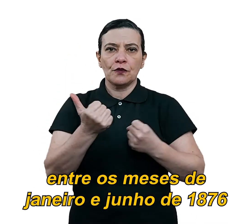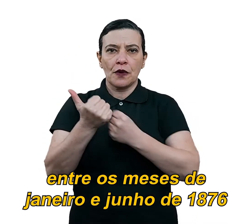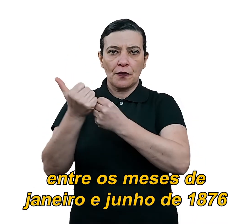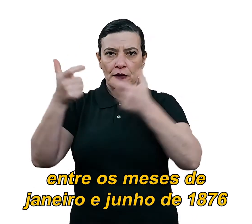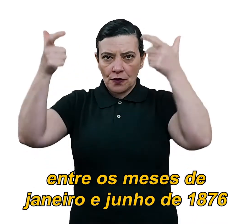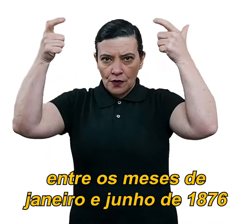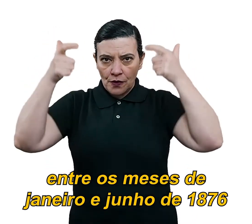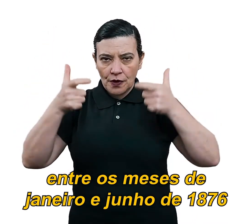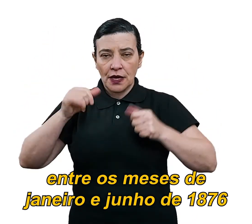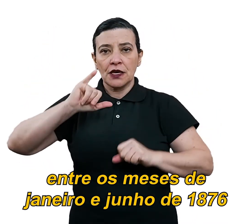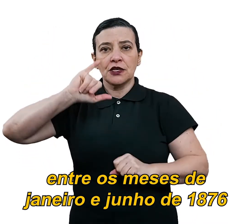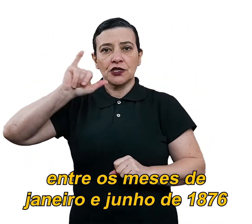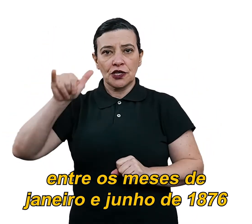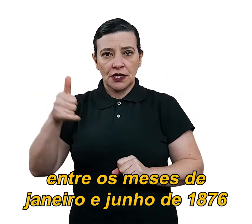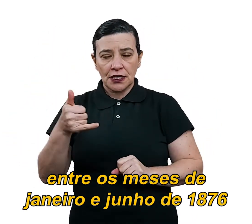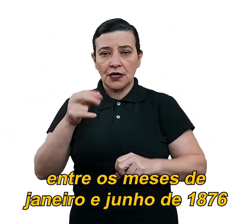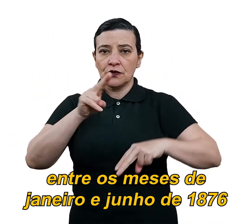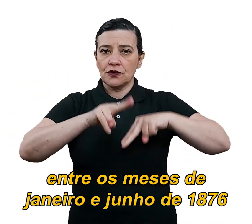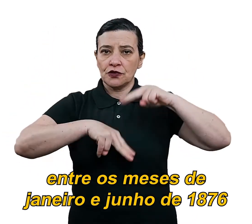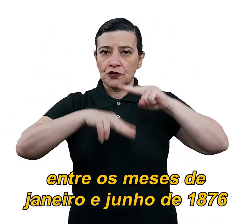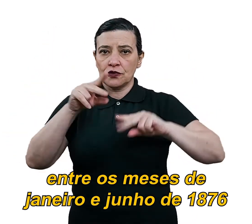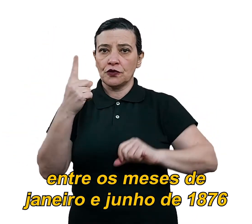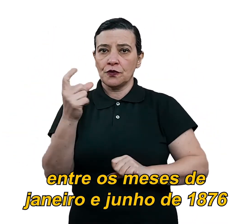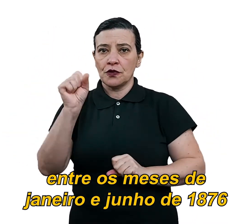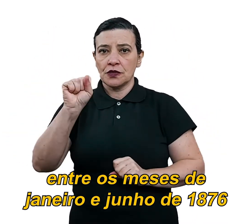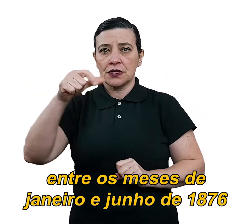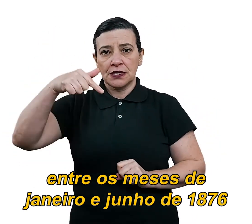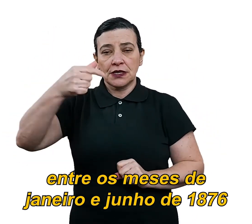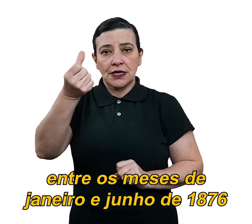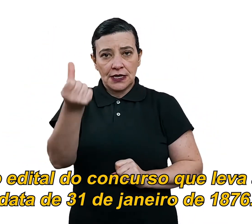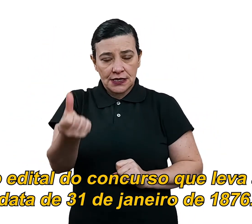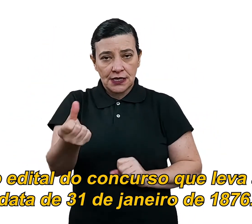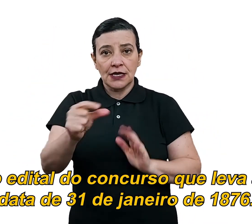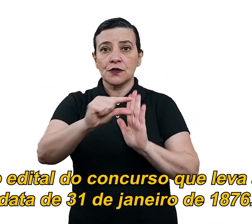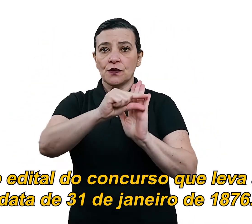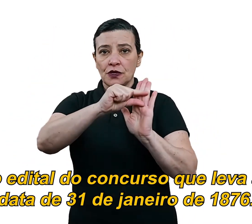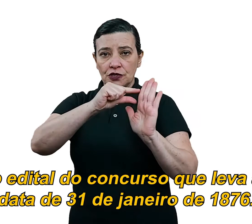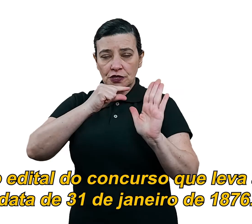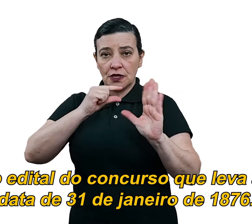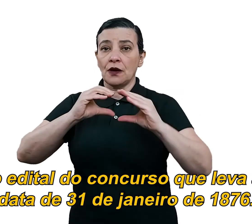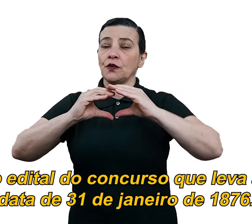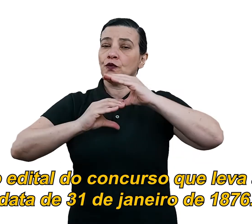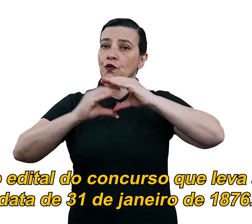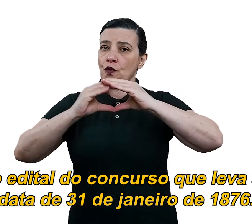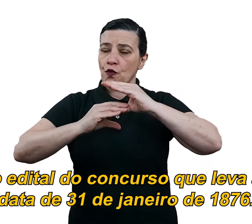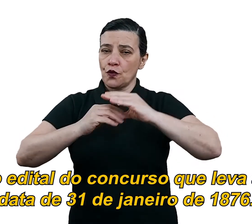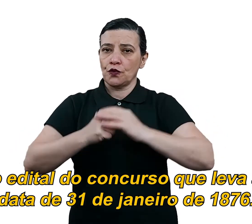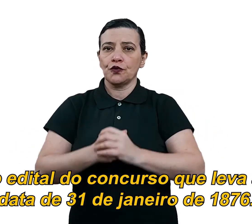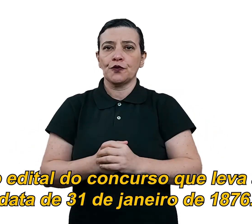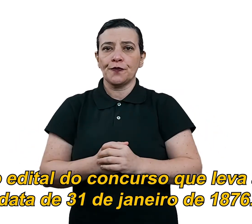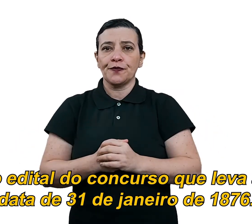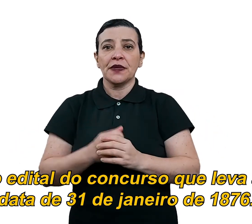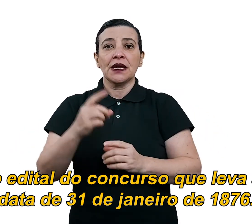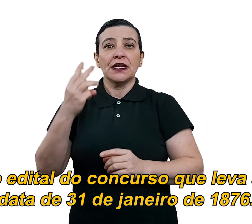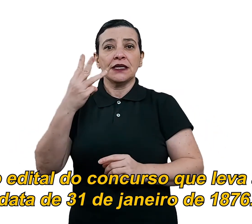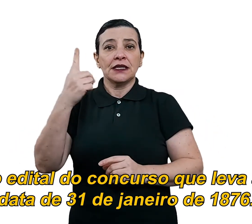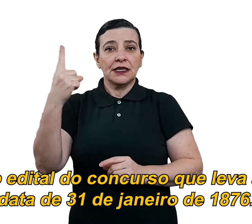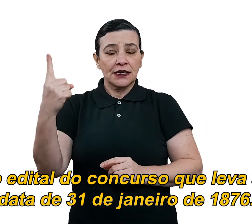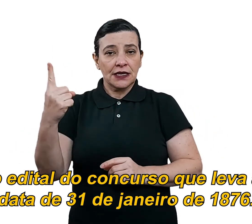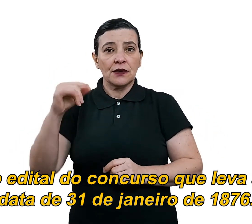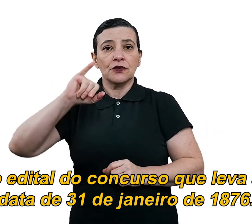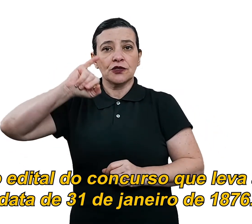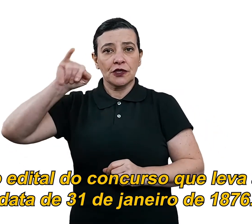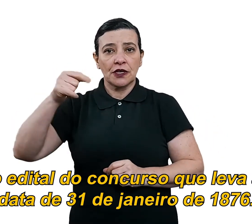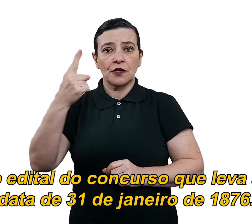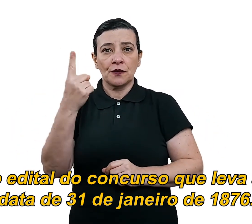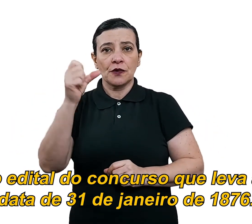Corte, entre os meses de janeiro e junho de 1876, o edital do concurso. O edital leva a data de